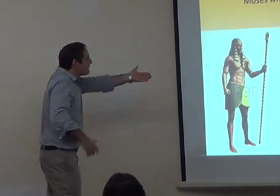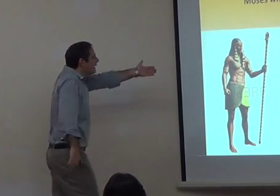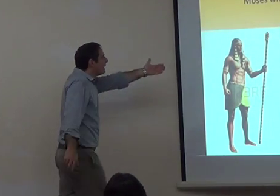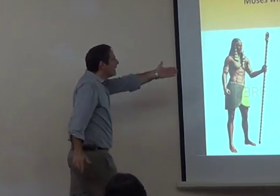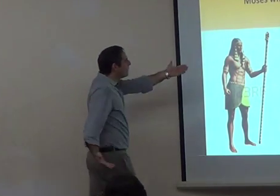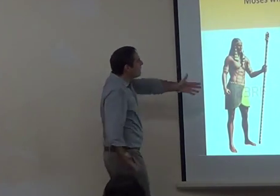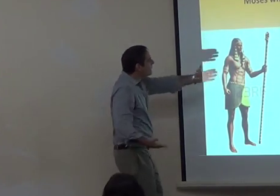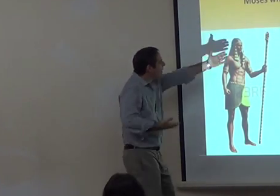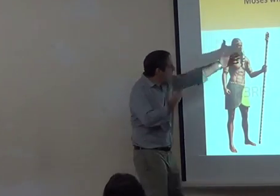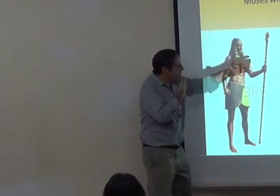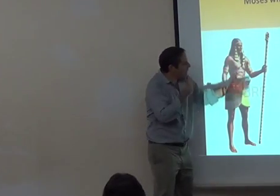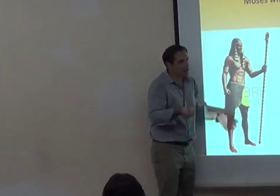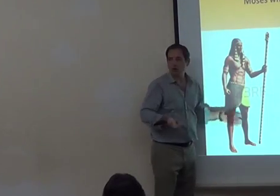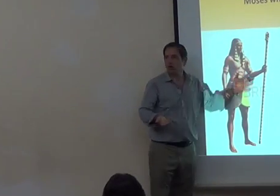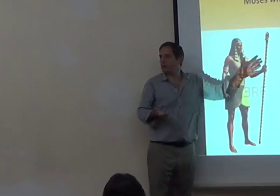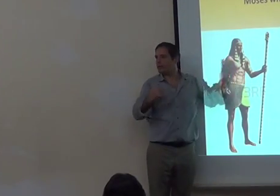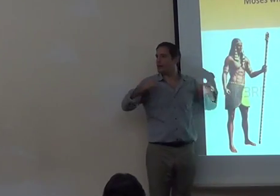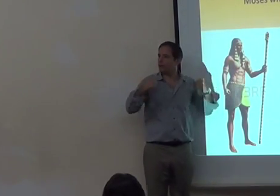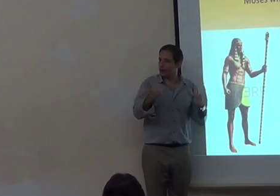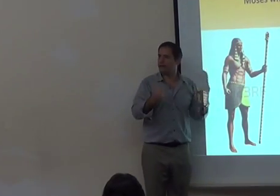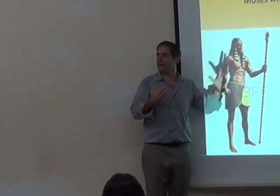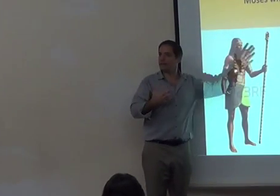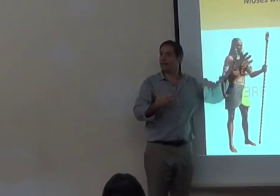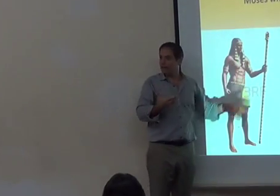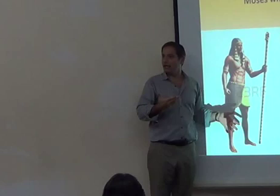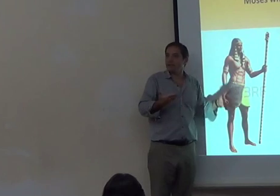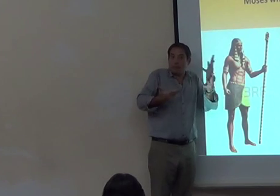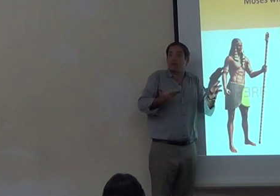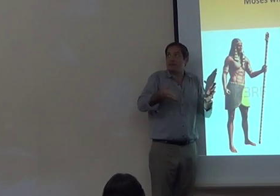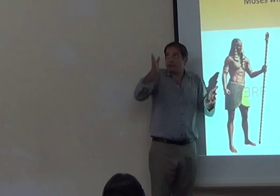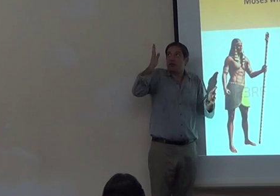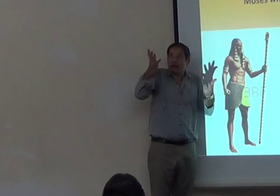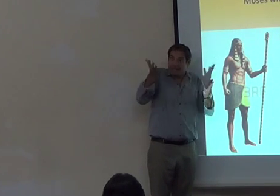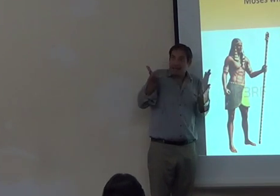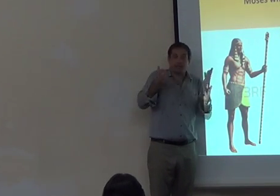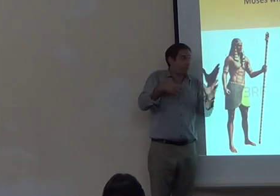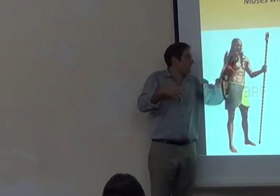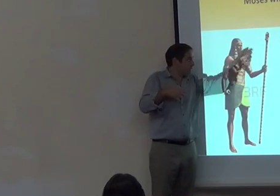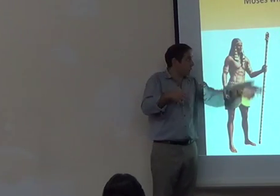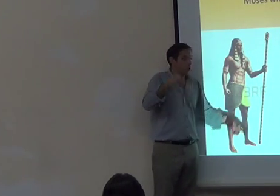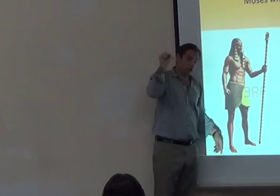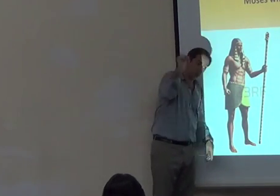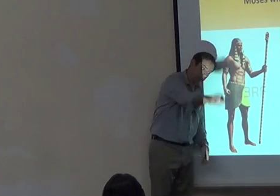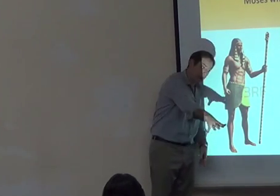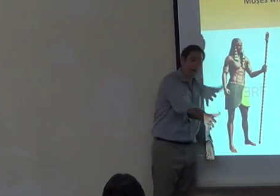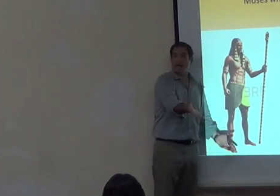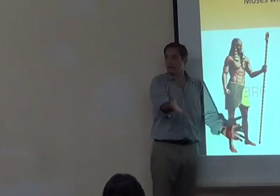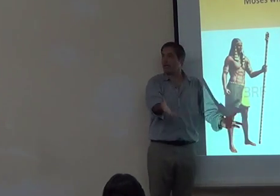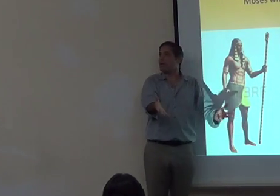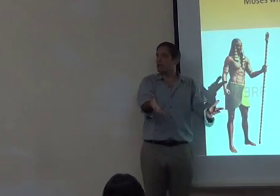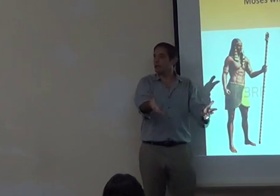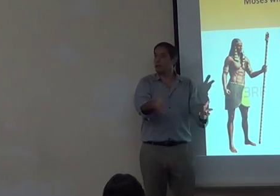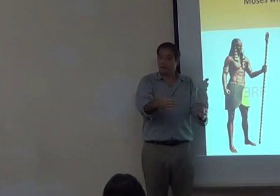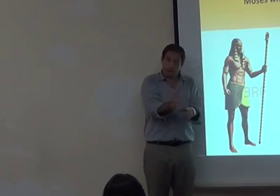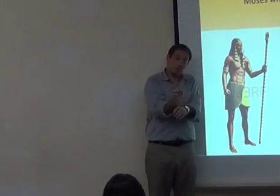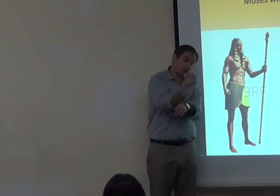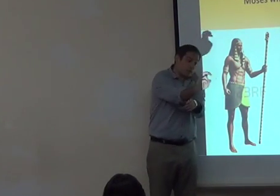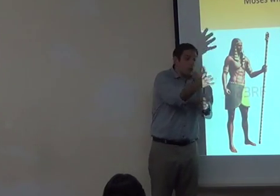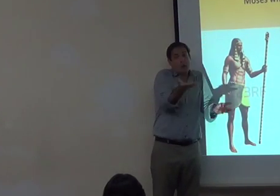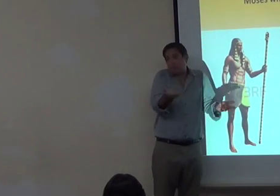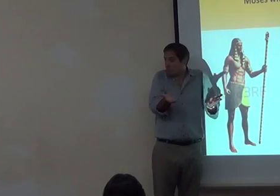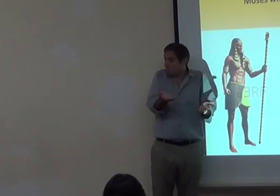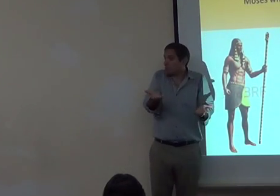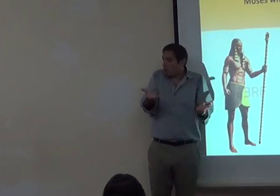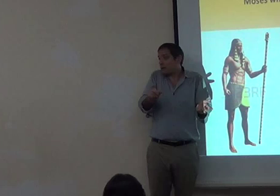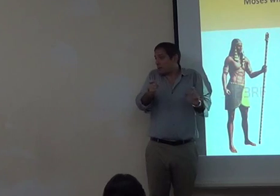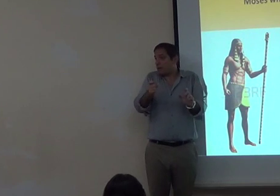¿Por qué si este, baby, este es mejor, este es más fuerte, este baby, si Dios quería también este lo tiraba ahí y también se